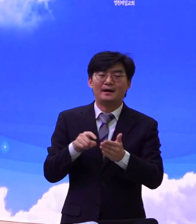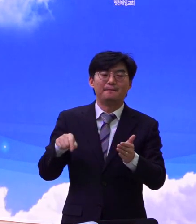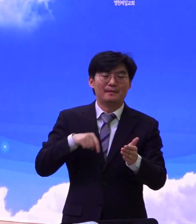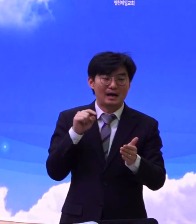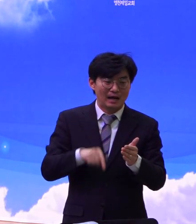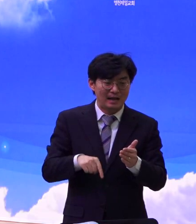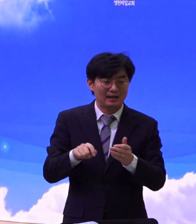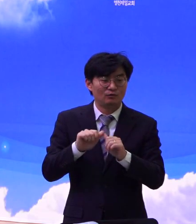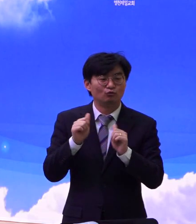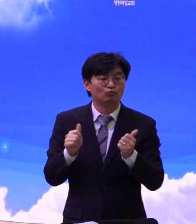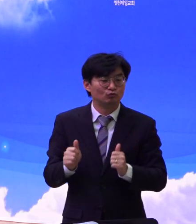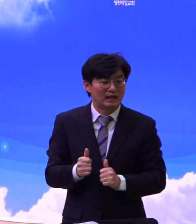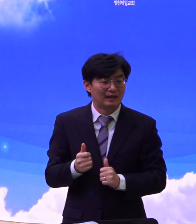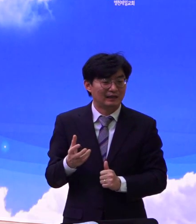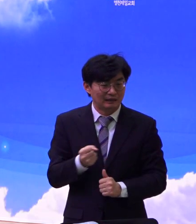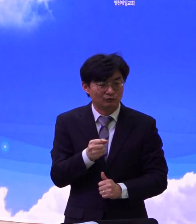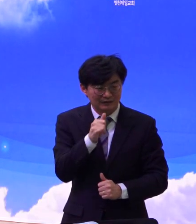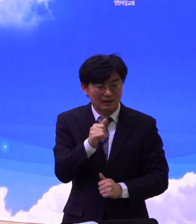알려줍니다.